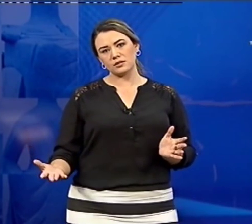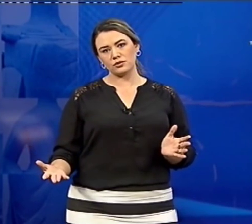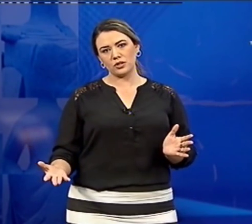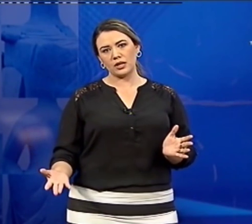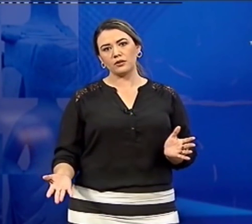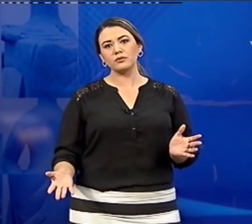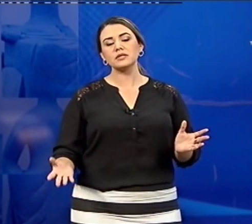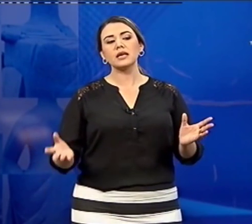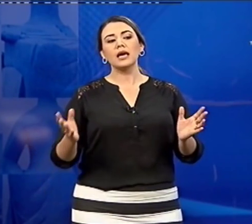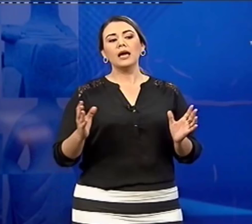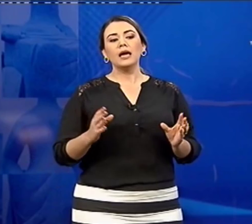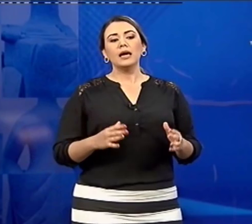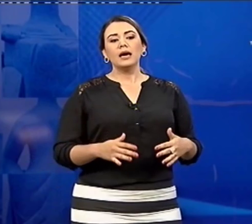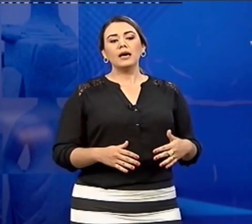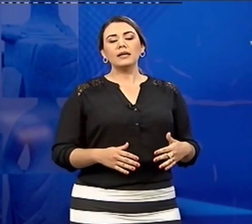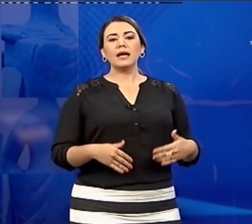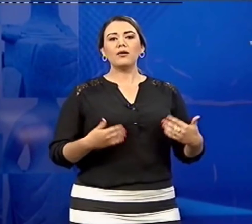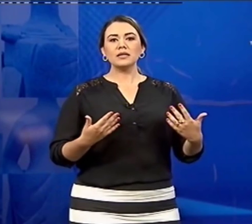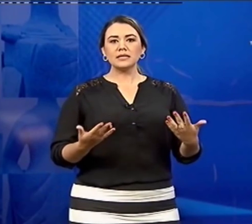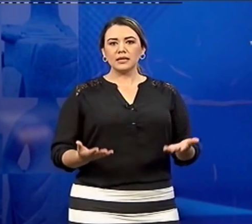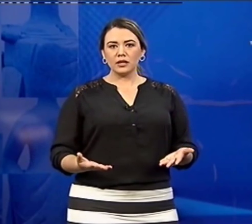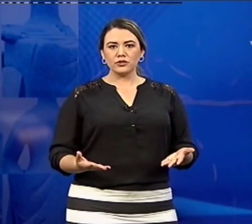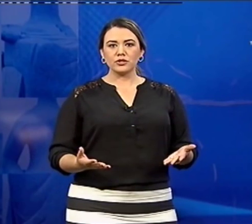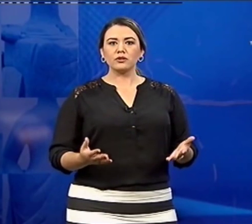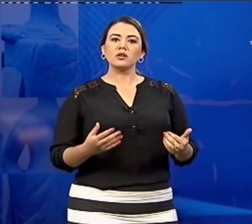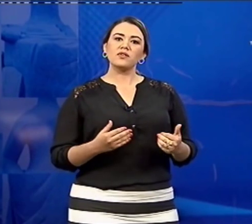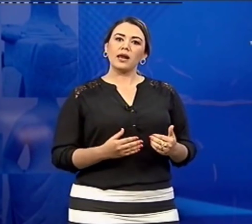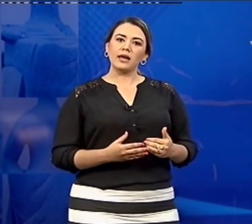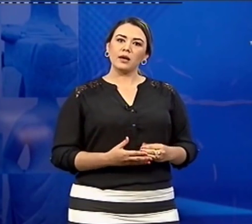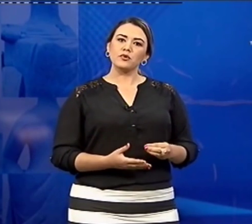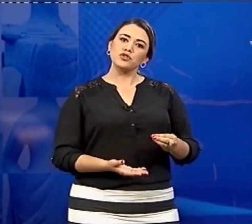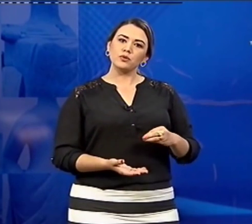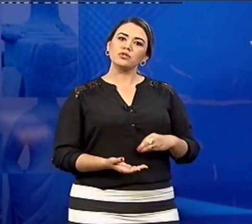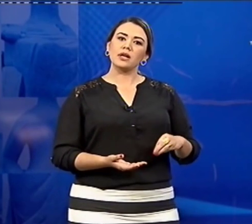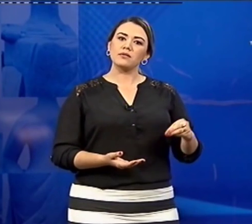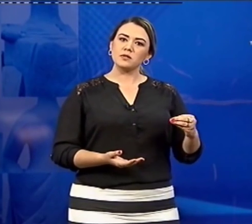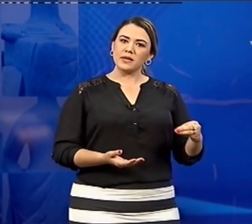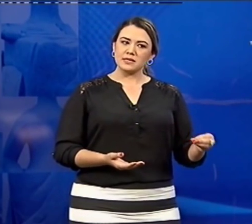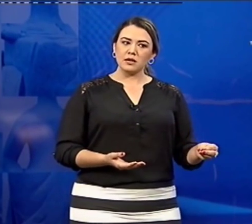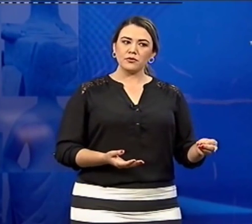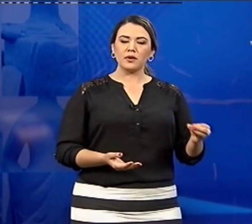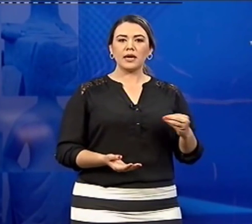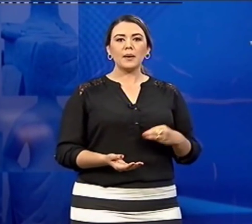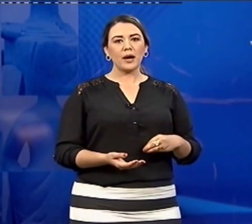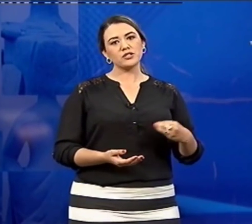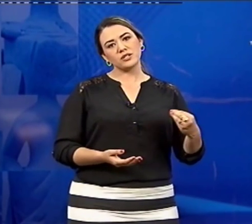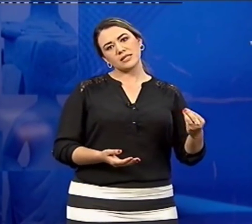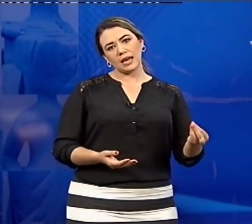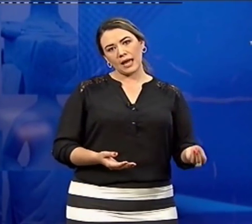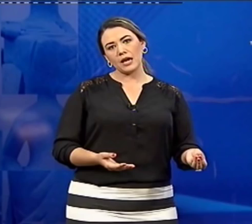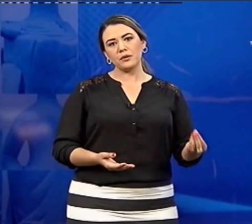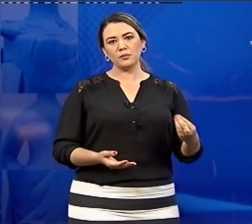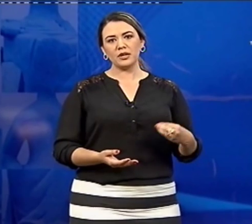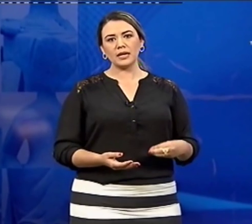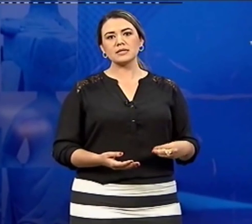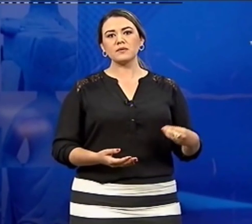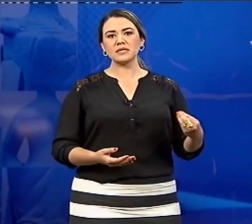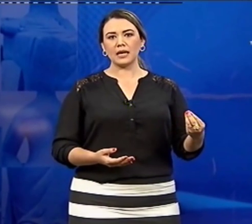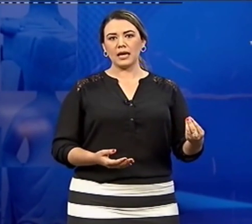desses direitos. Na aula seguinte, nós falaremos de um direito específico, que é a parte de salário, remuneração e